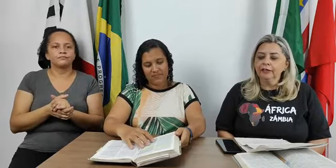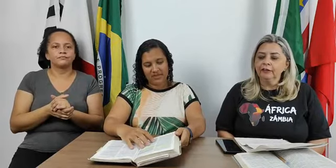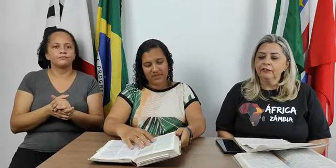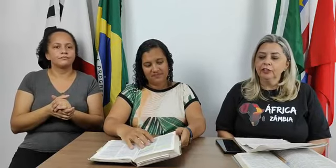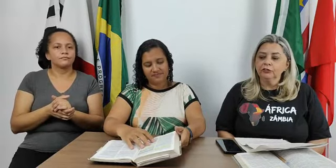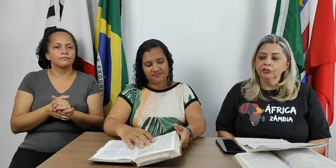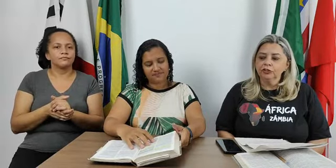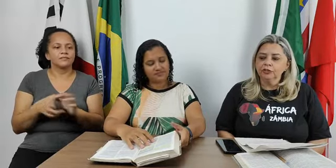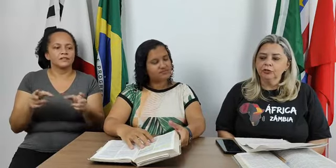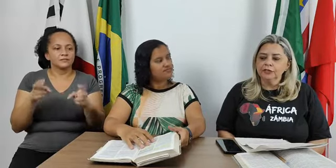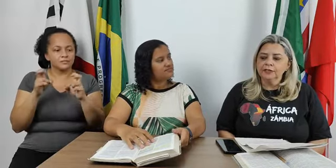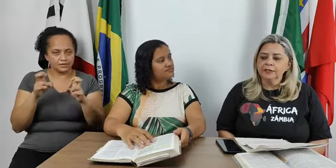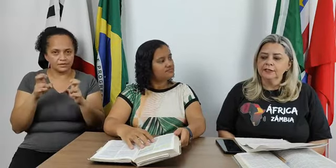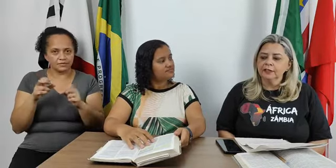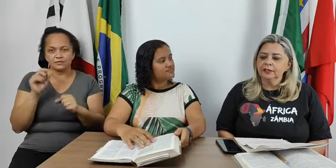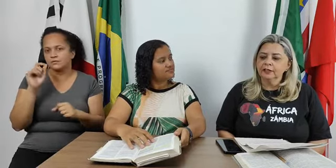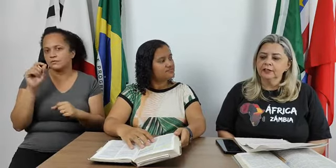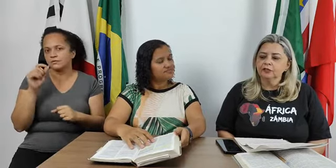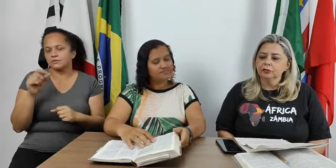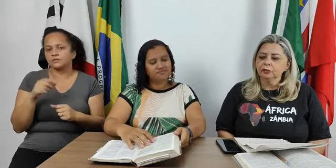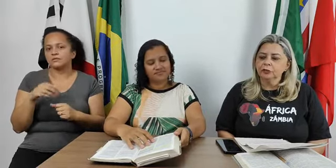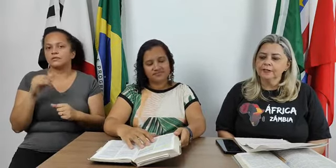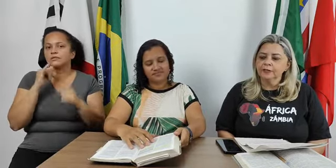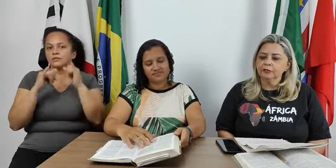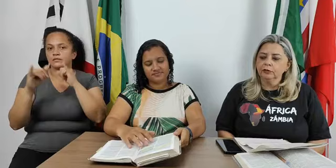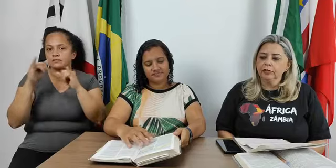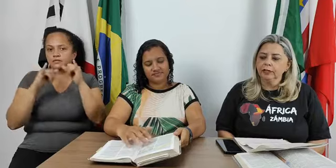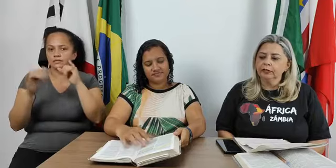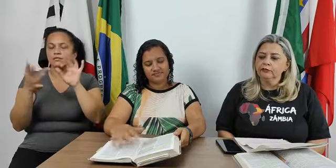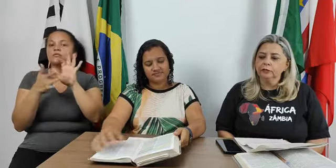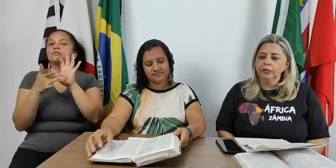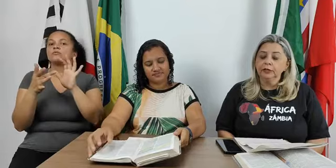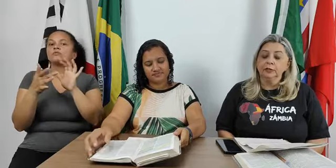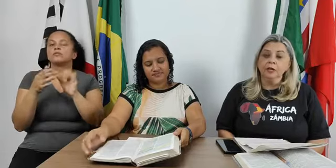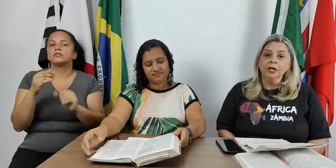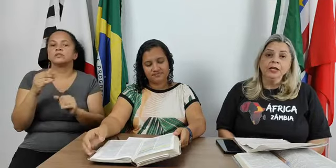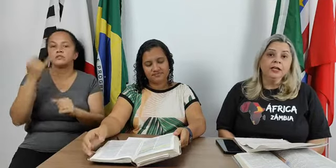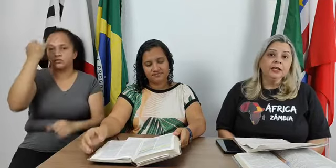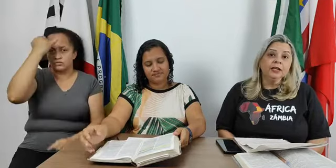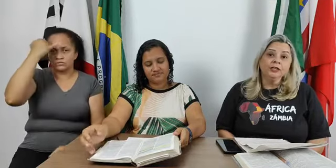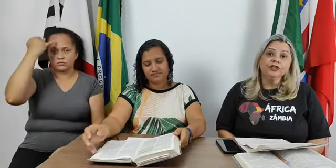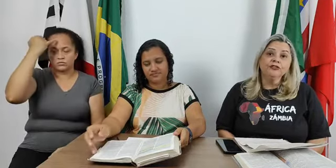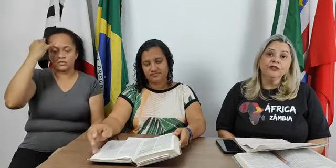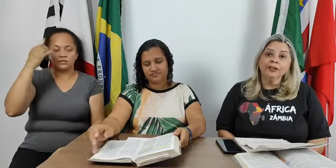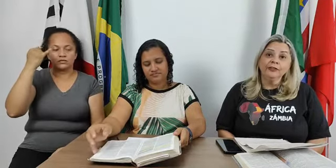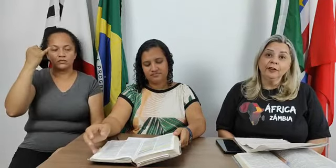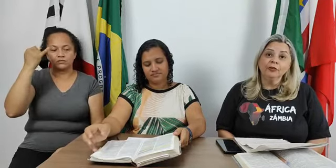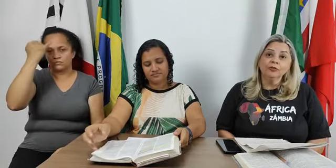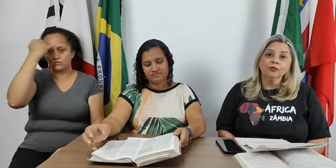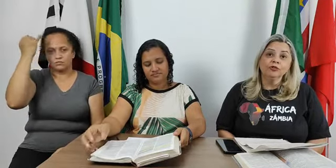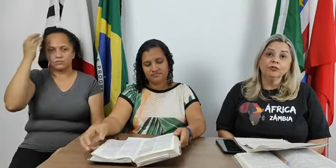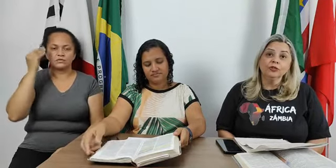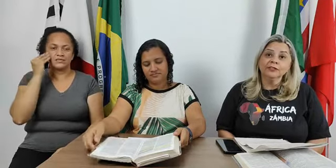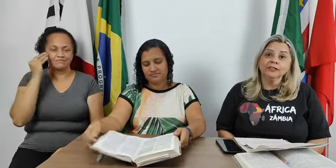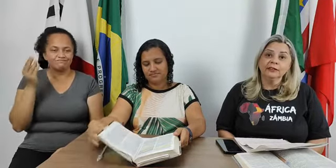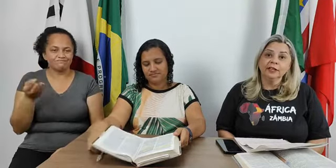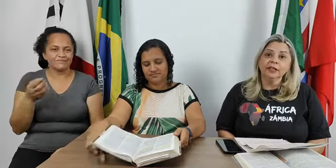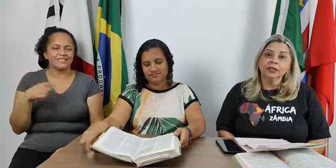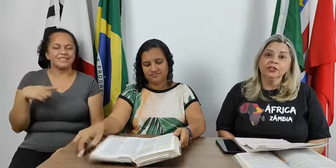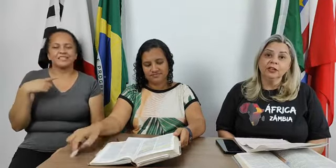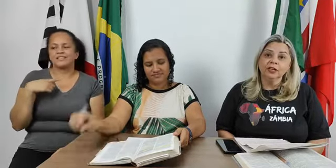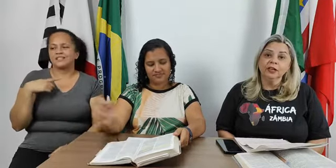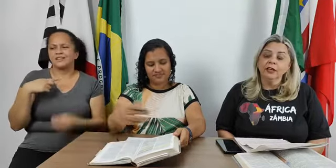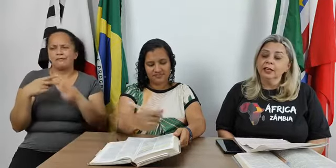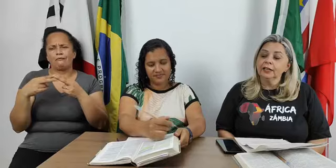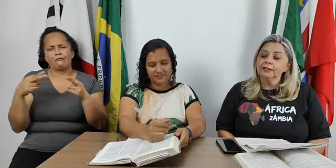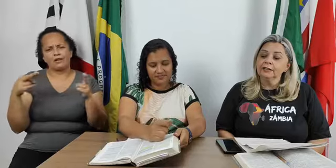ele estava falando de Judas nesse último versículo aí, né, que a Fabi leu. E a gente vê alguns Judas dentro da